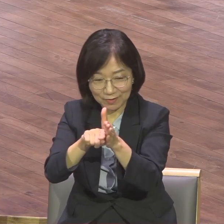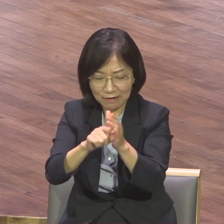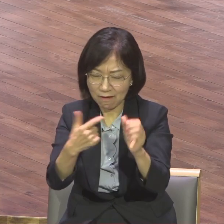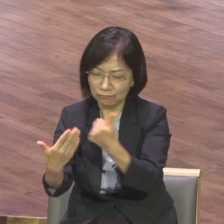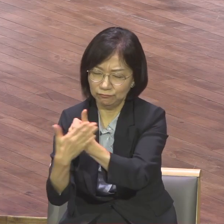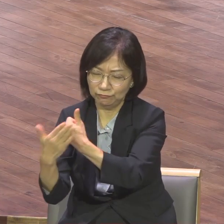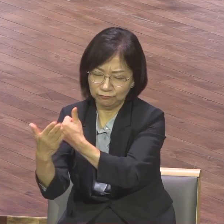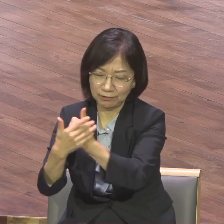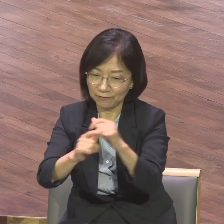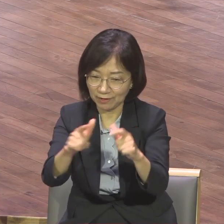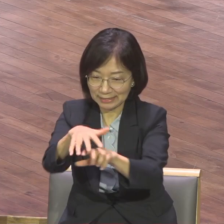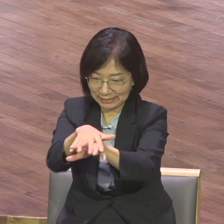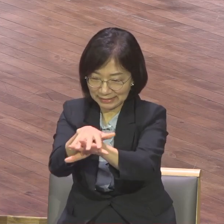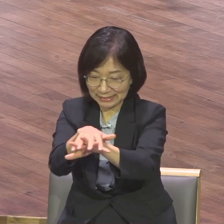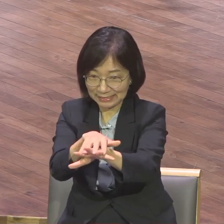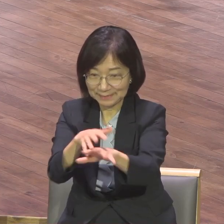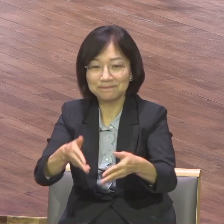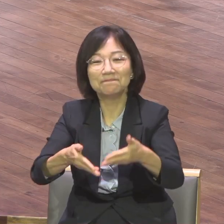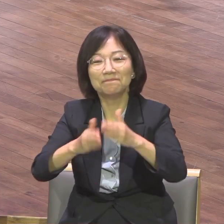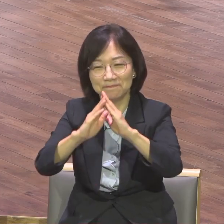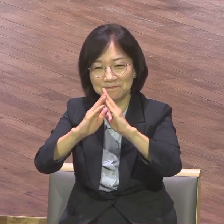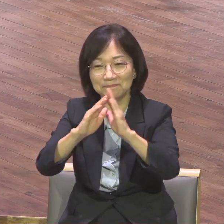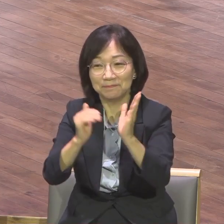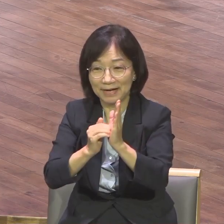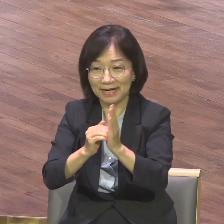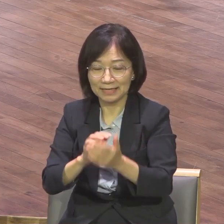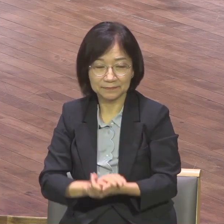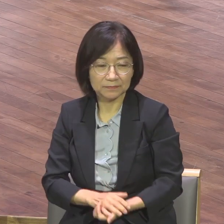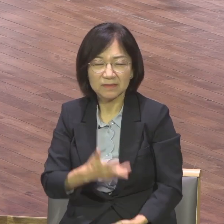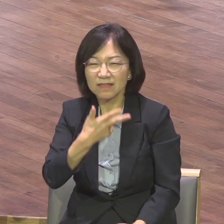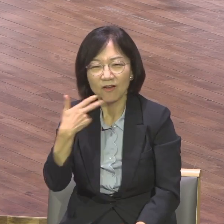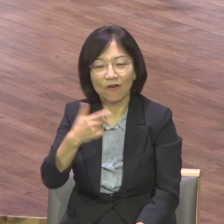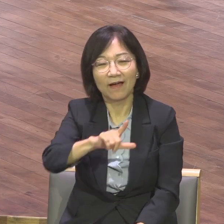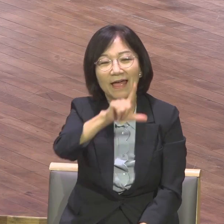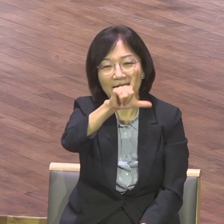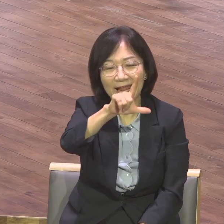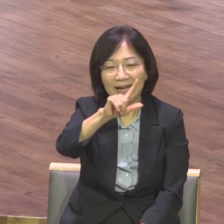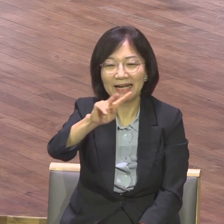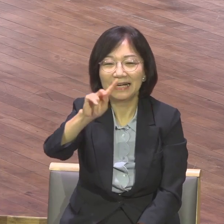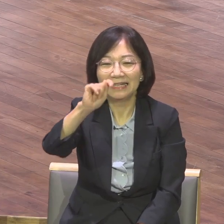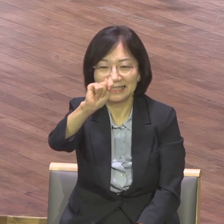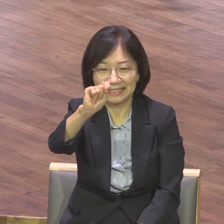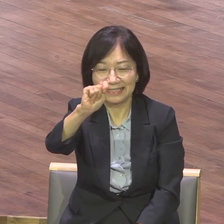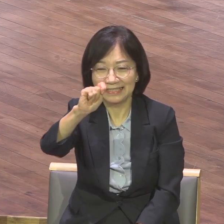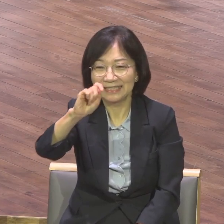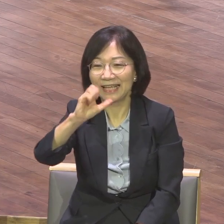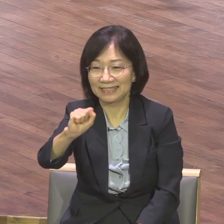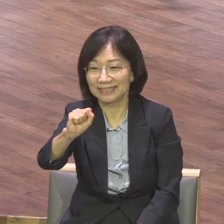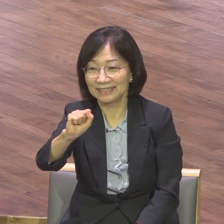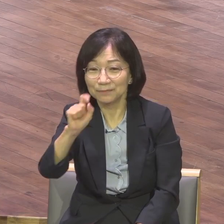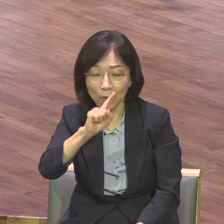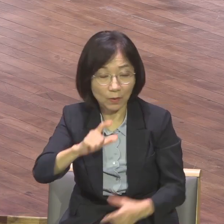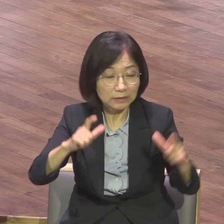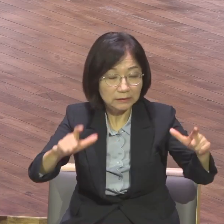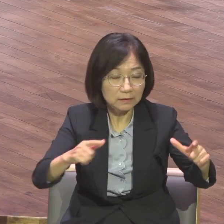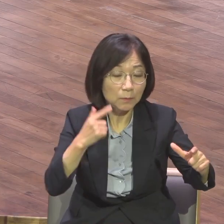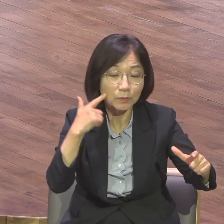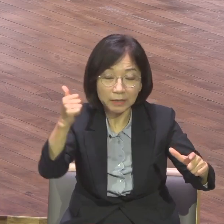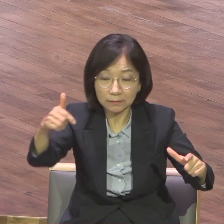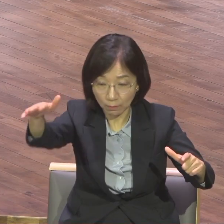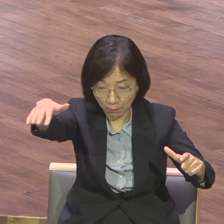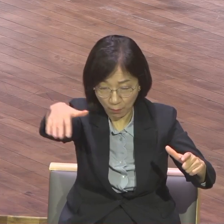시스템을 구축하는 시간표였습니다. 제가 LTS라는 말은 그 지역에 있는 목사님들 다